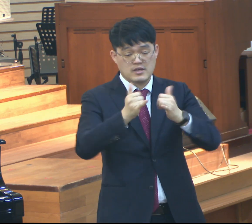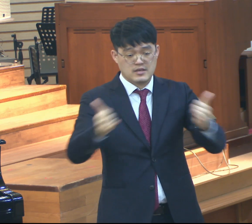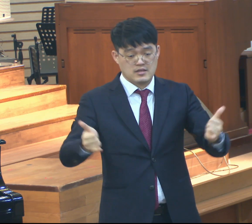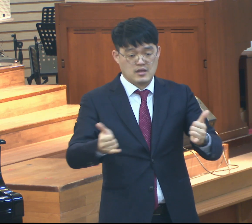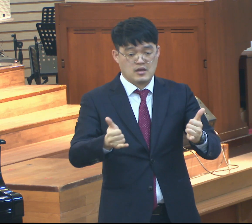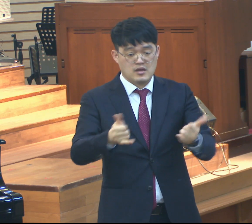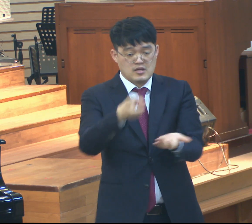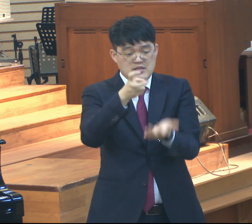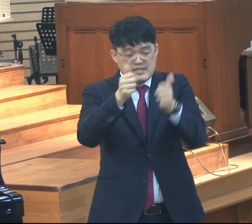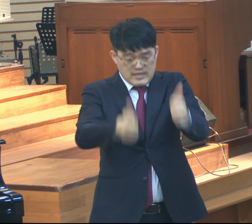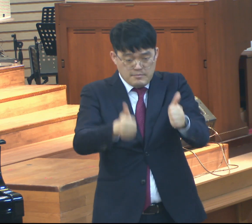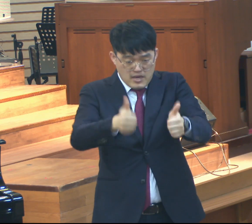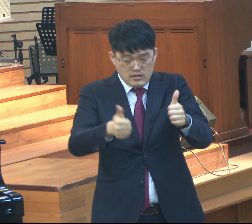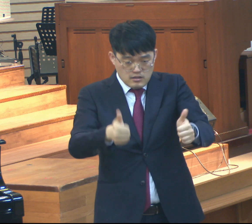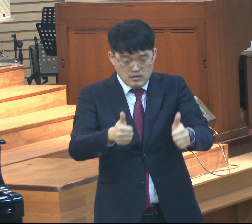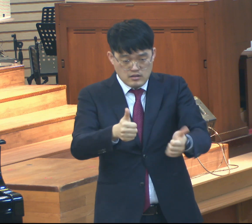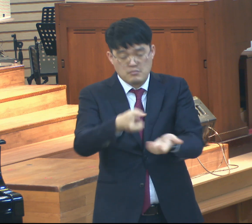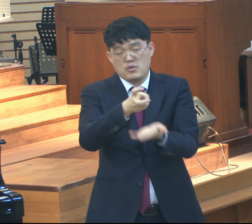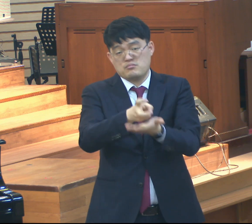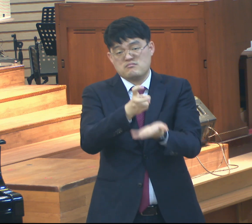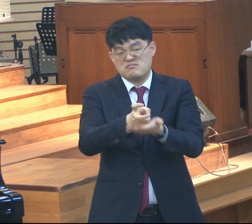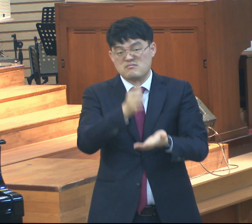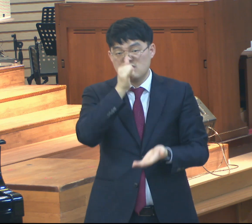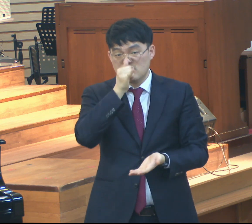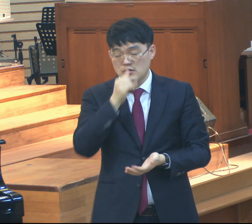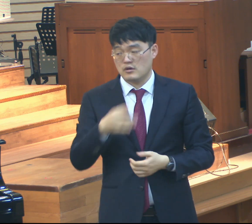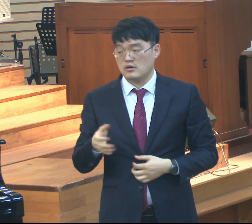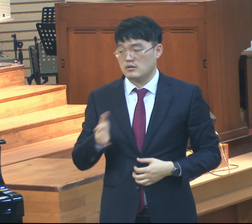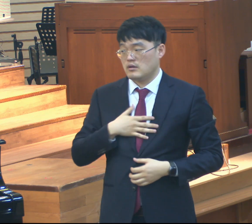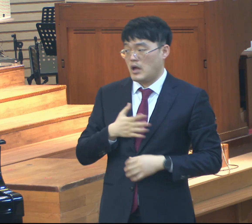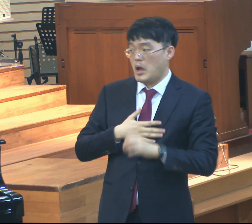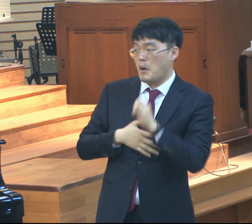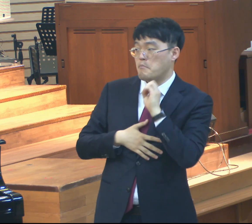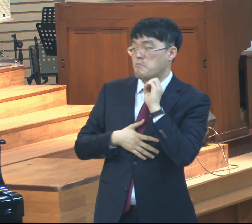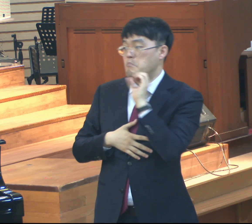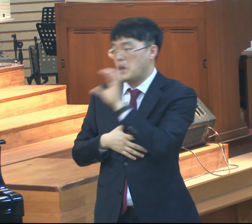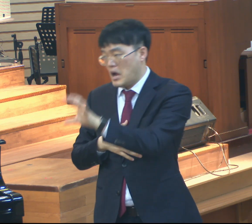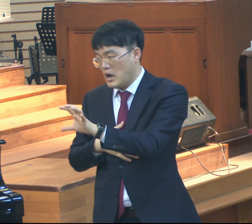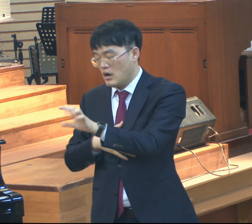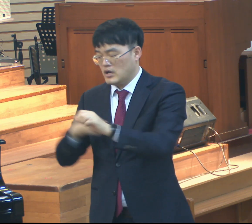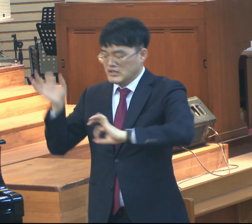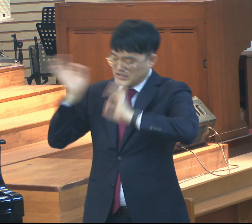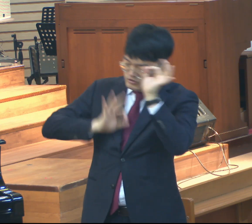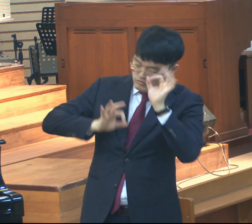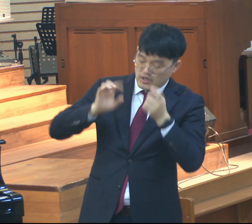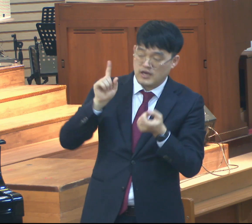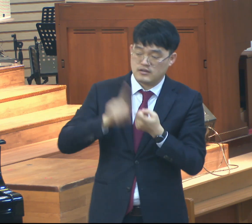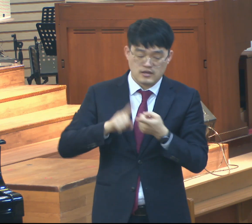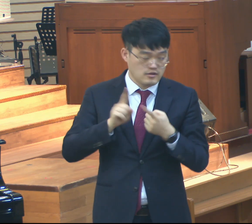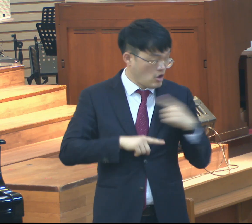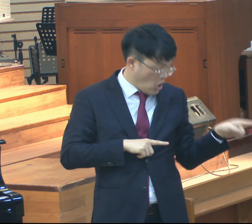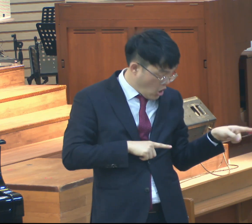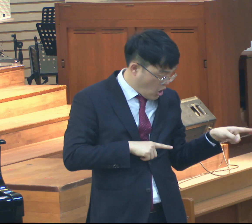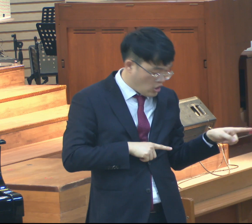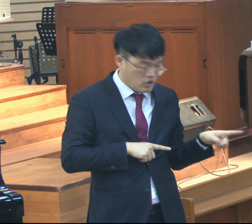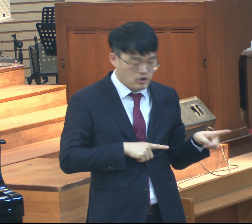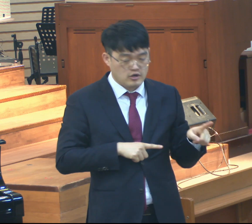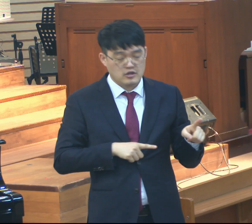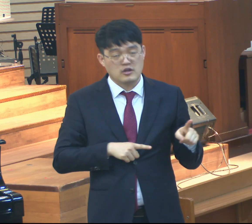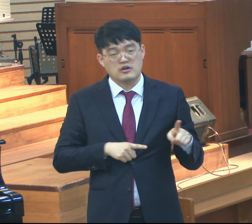피고가 대답을 해서 그 대답을 책잡아서 유죄 판결을 내리기보다는 유대 법정에서는 철저히